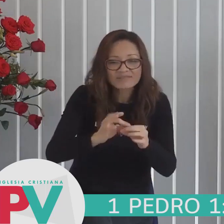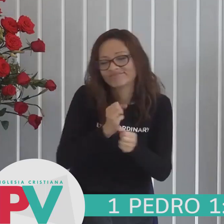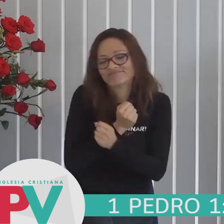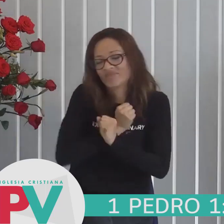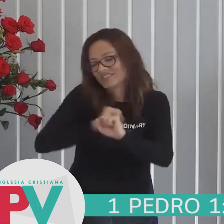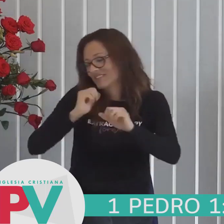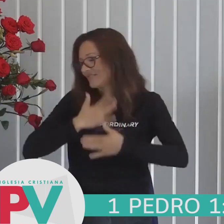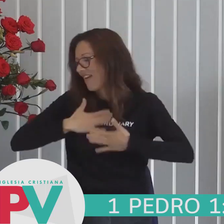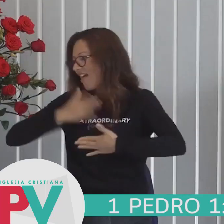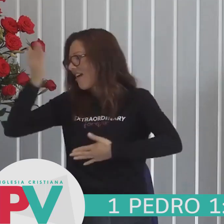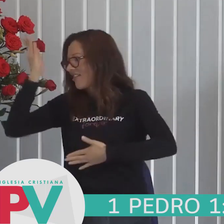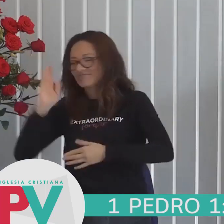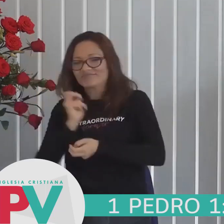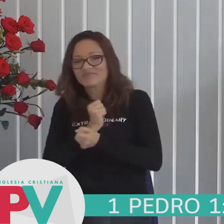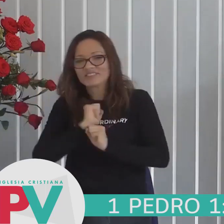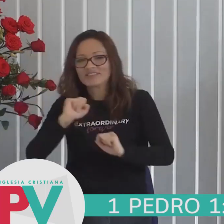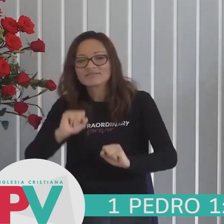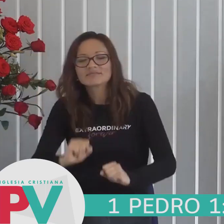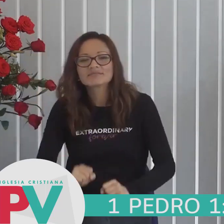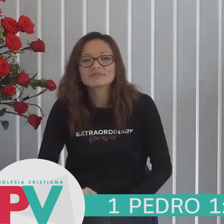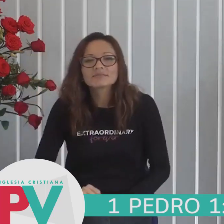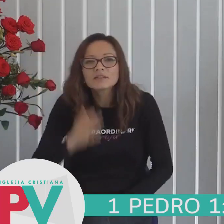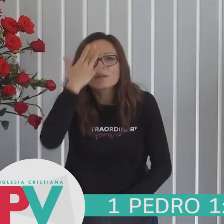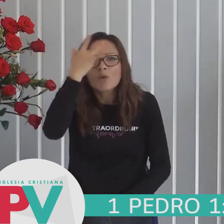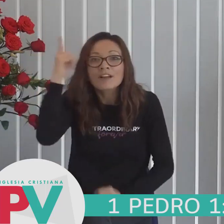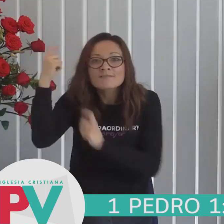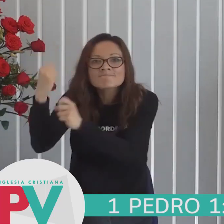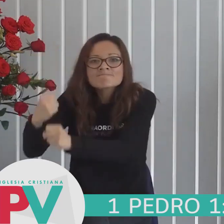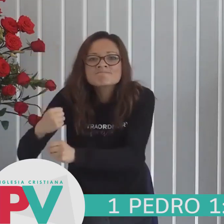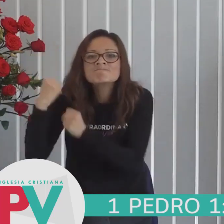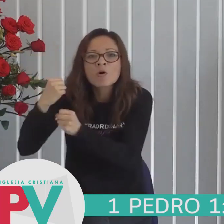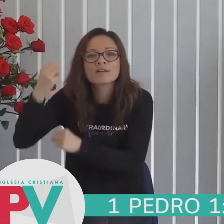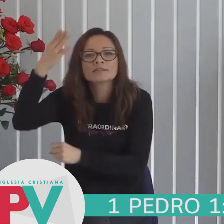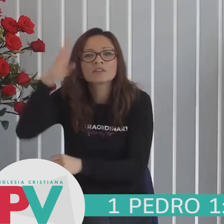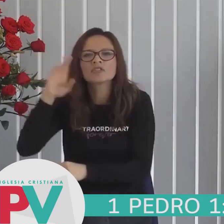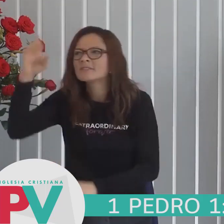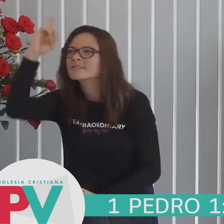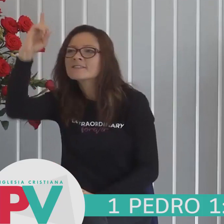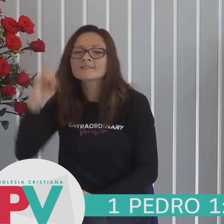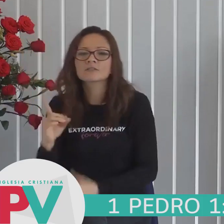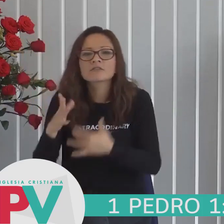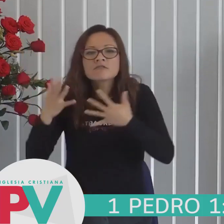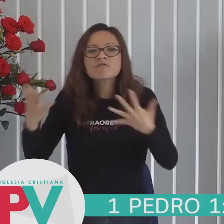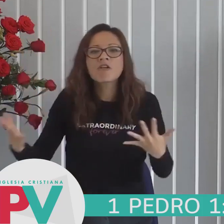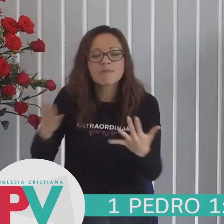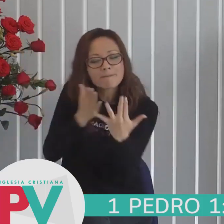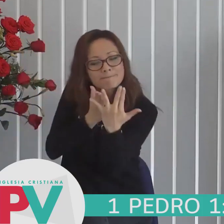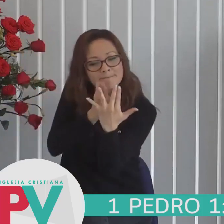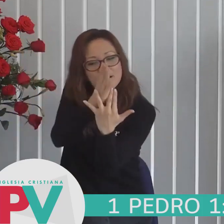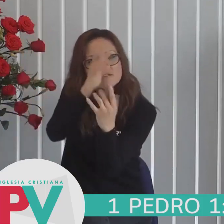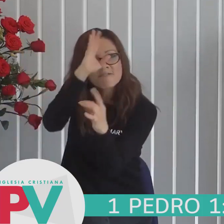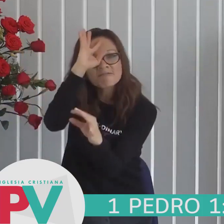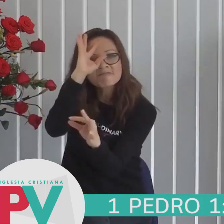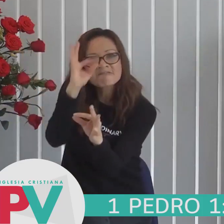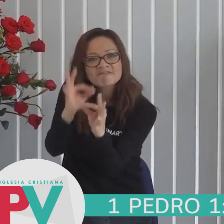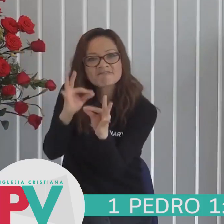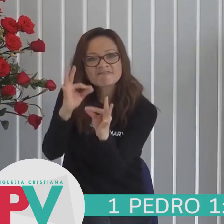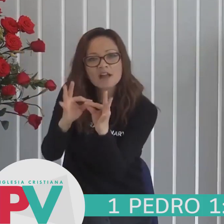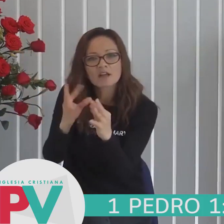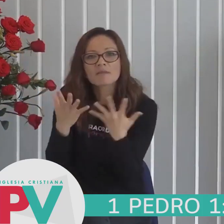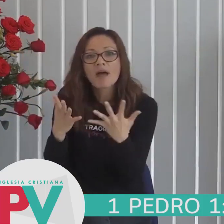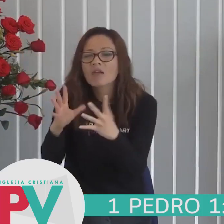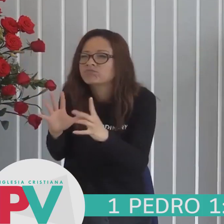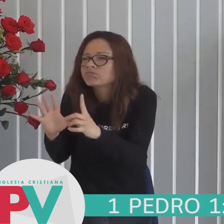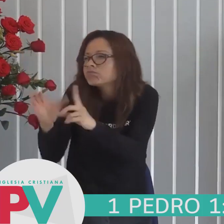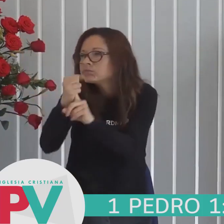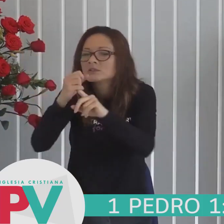imposible. Porque el poder de Dios, Él lo determinó mediante la fe, para